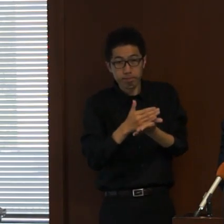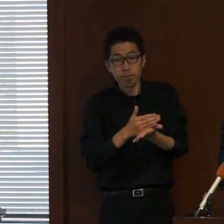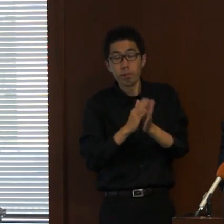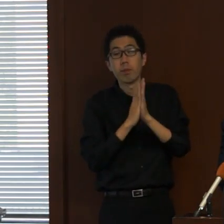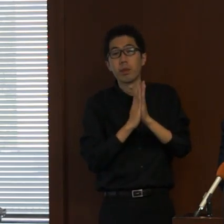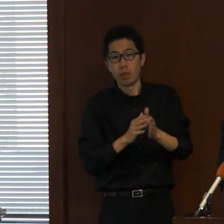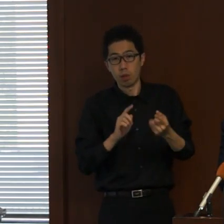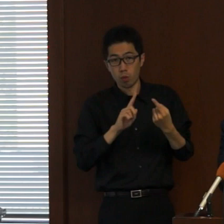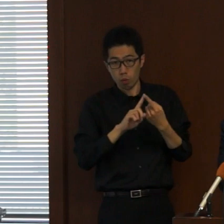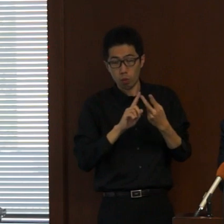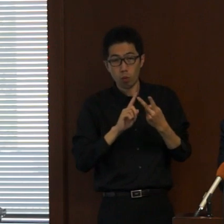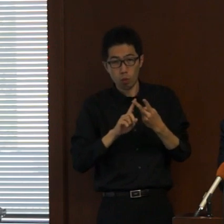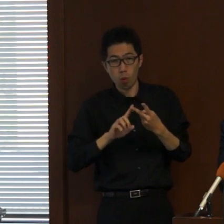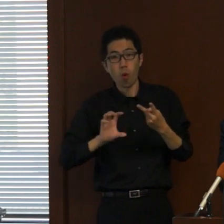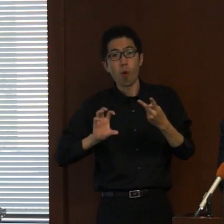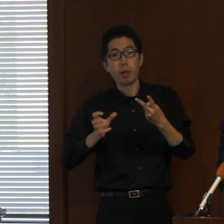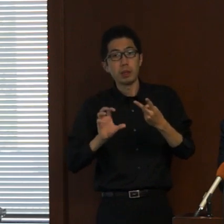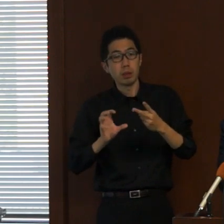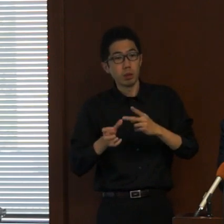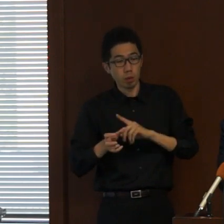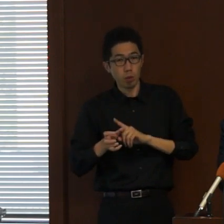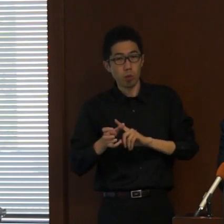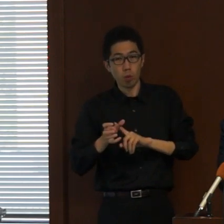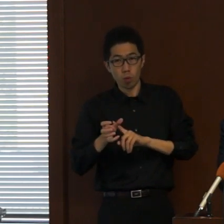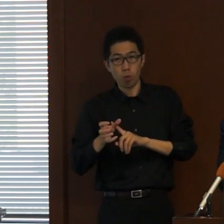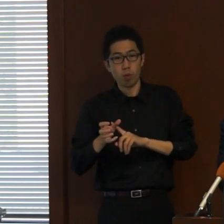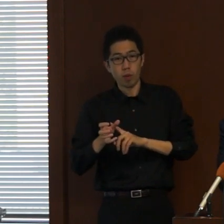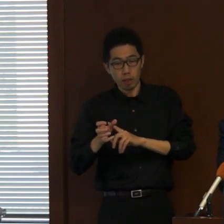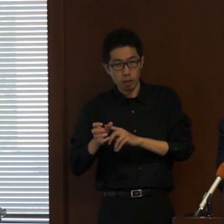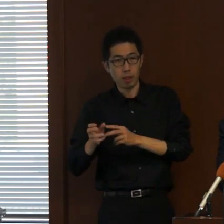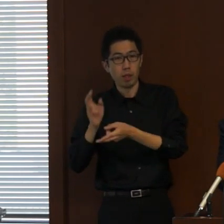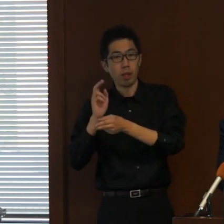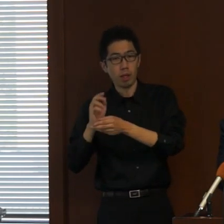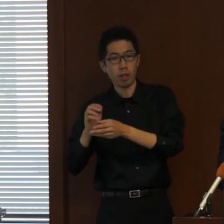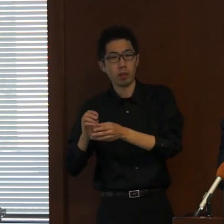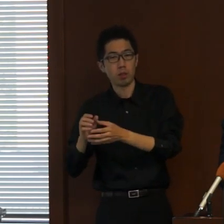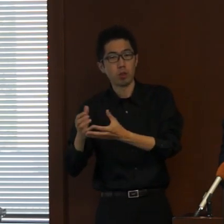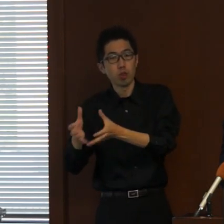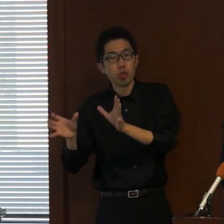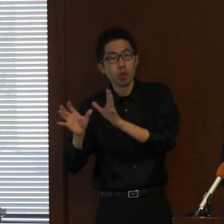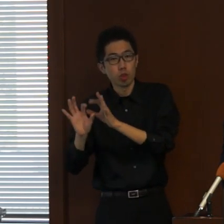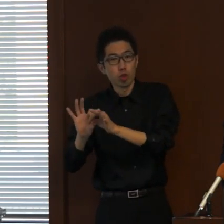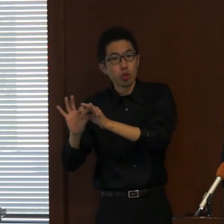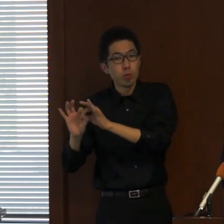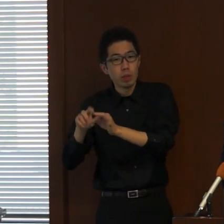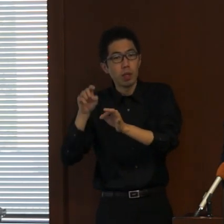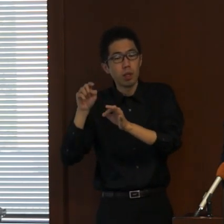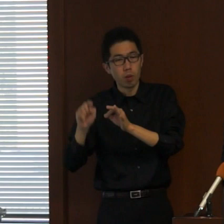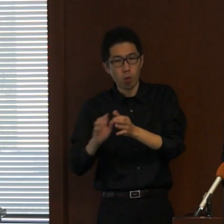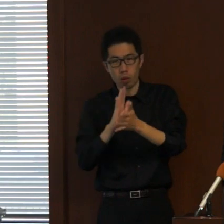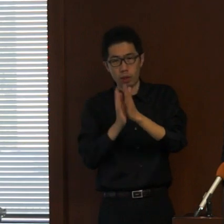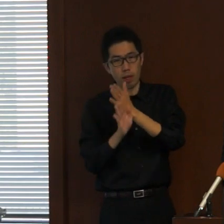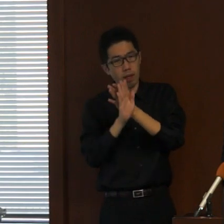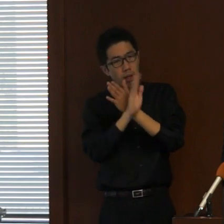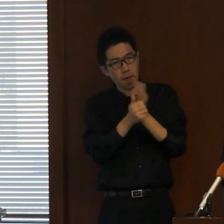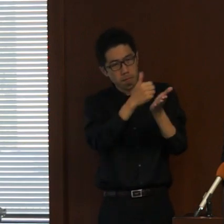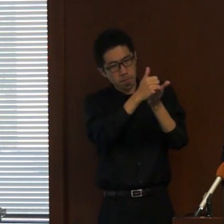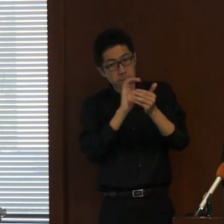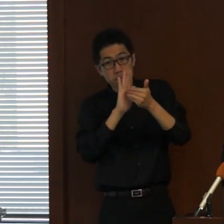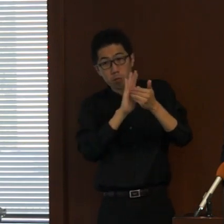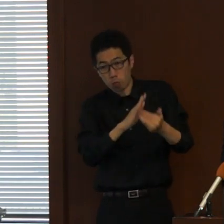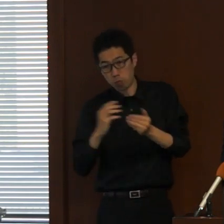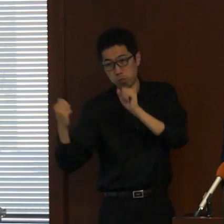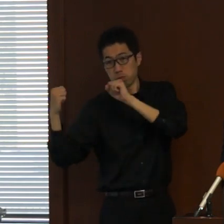店については遊戯業組合と基本的な県外を入れないという整理で合意をしているんだけども